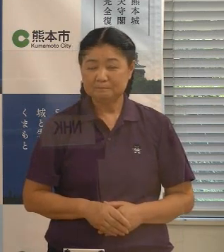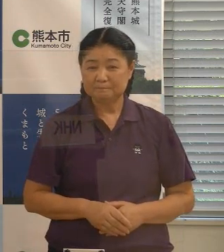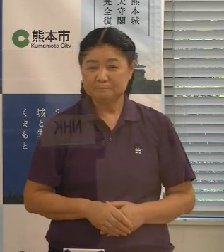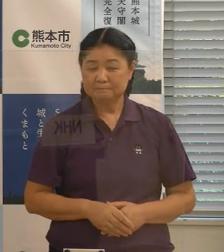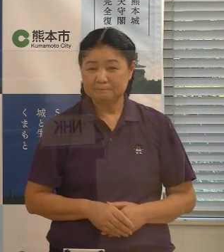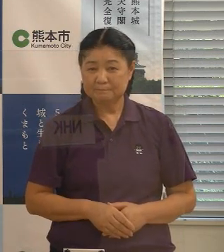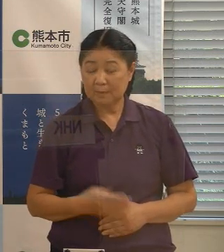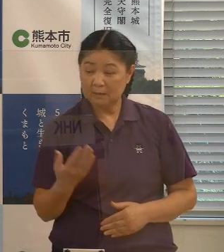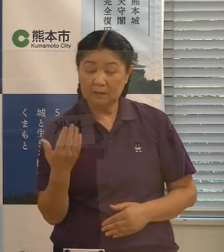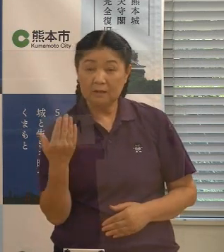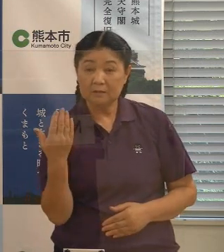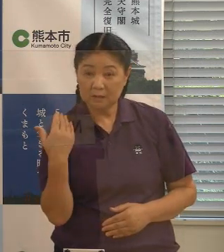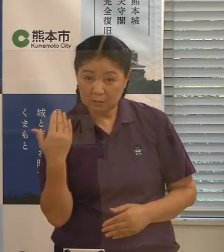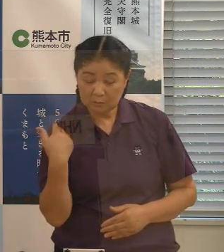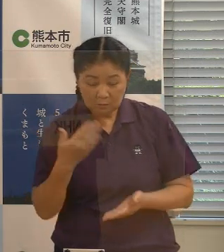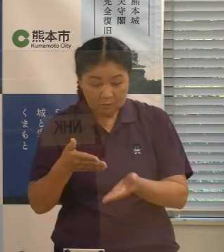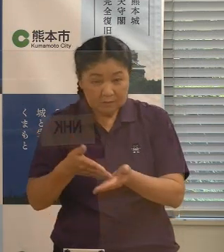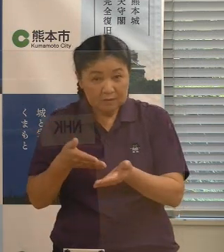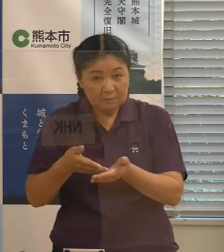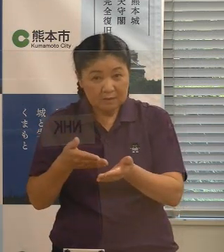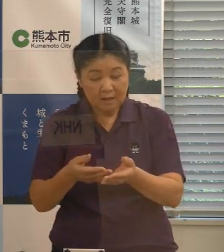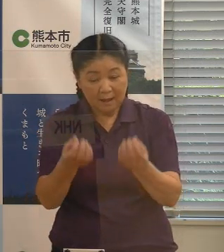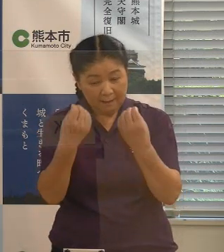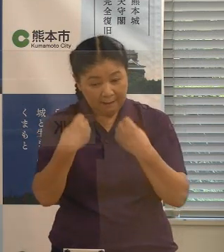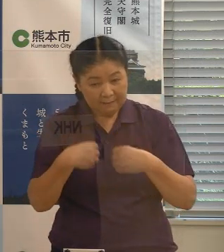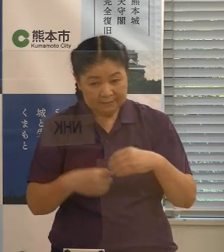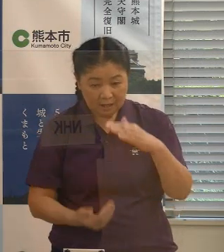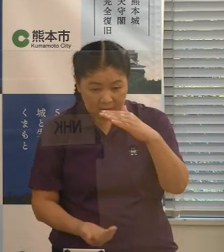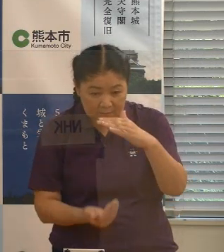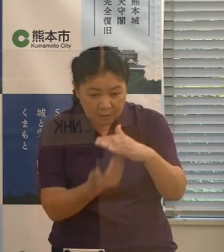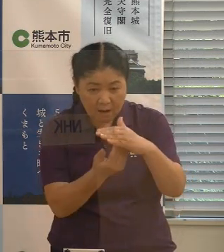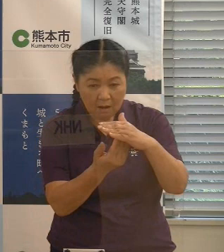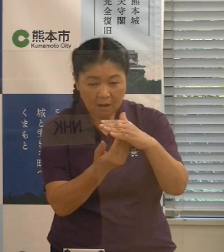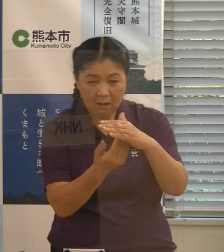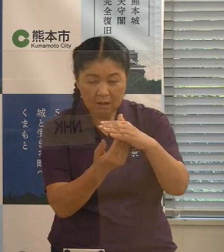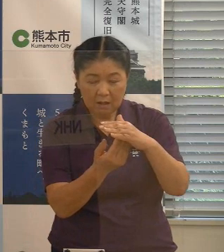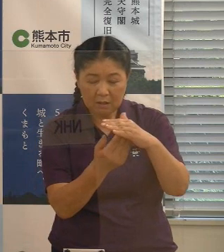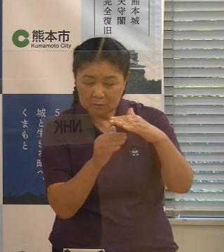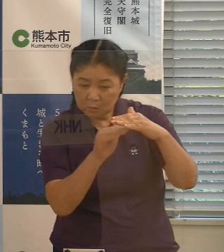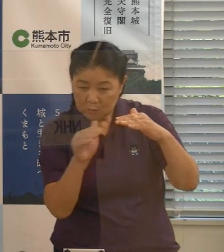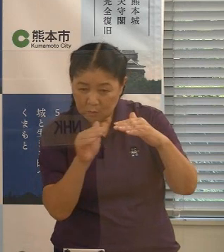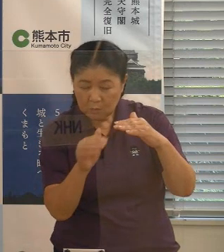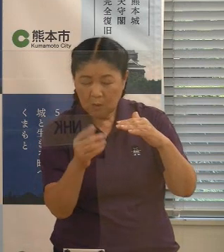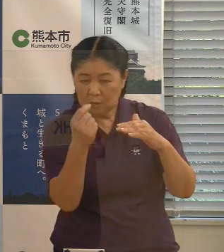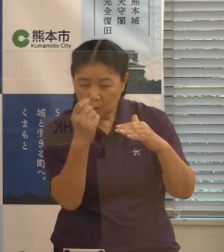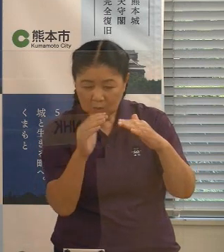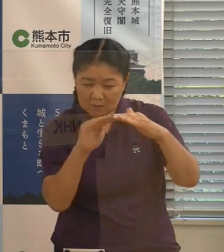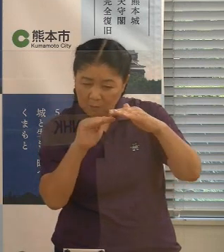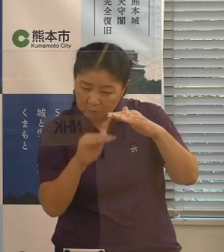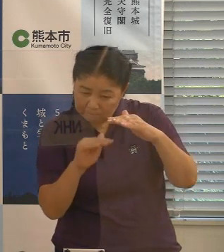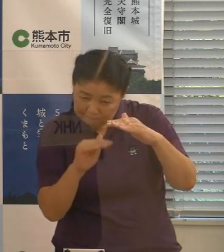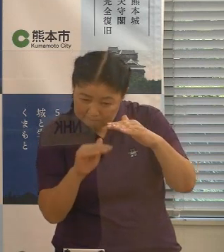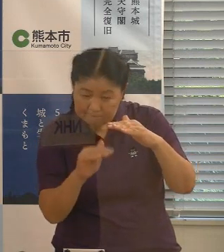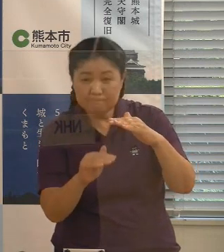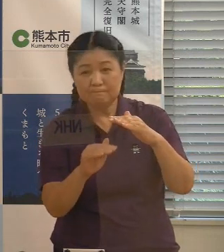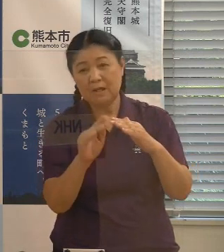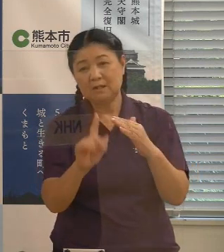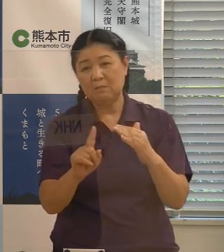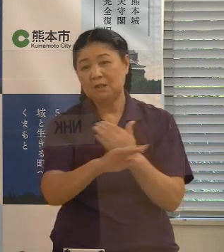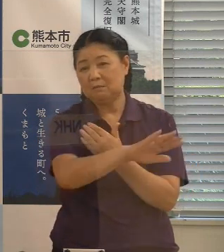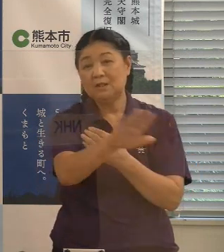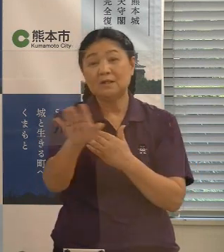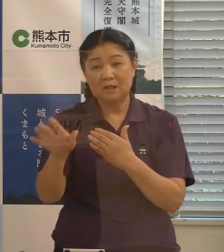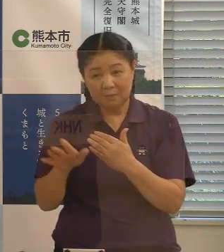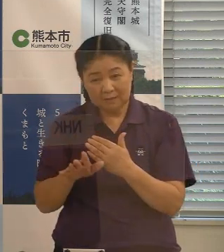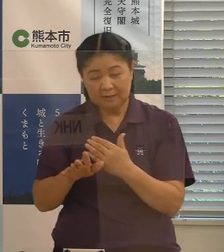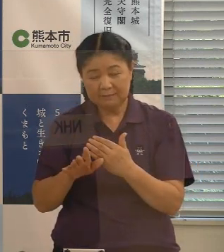また先ほど申し上げました感染のピーク時の水準を少しでも抑えるためにも、改めて市民の皆